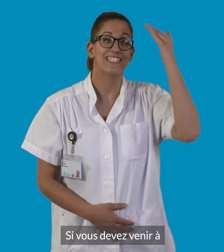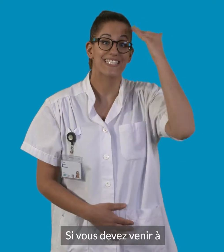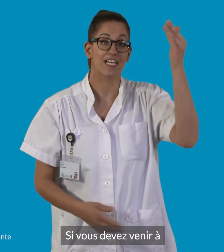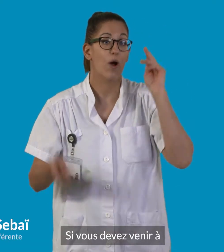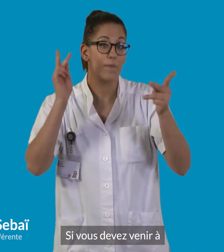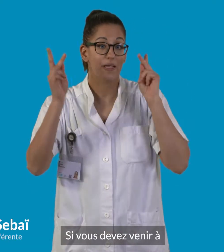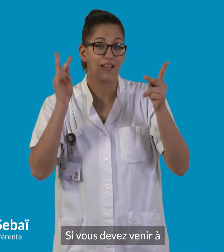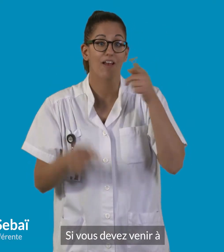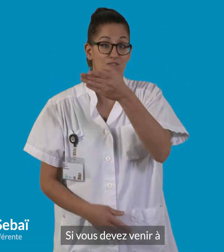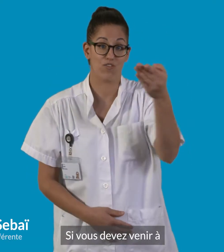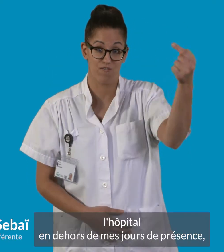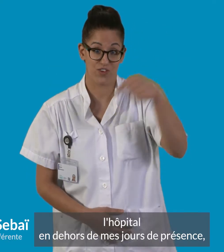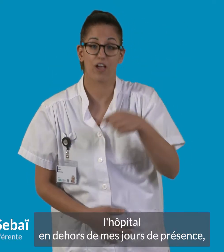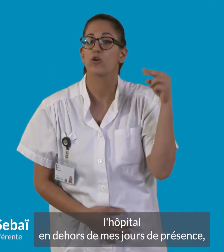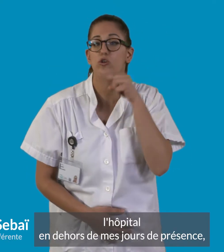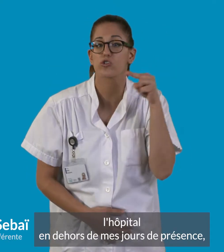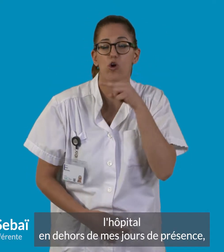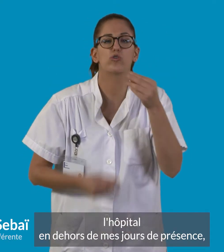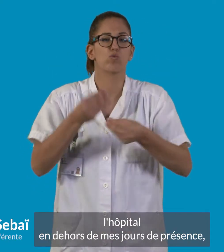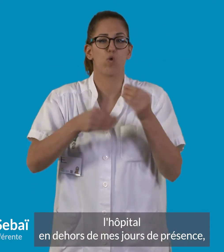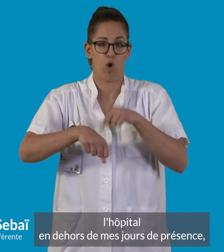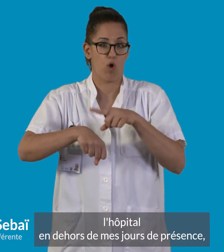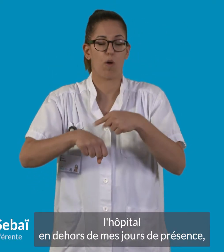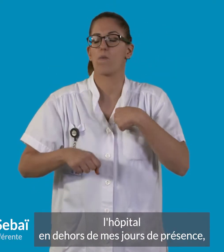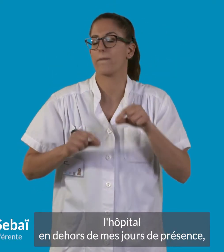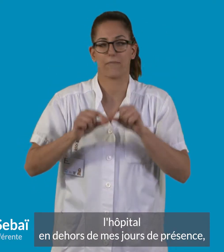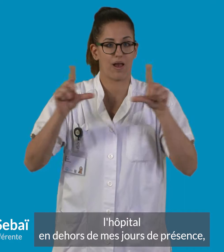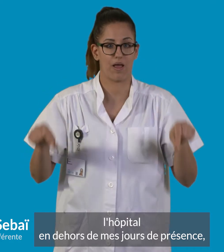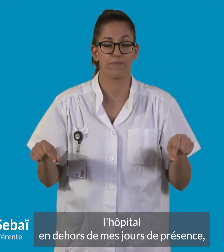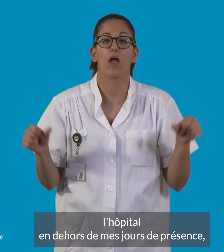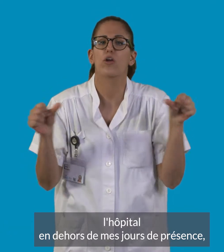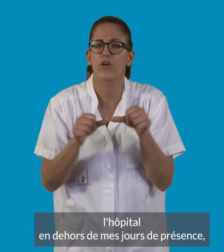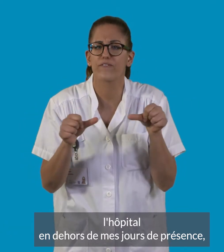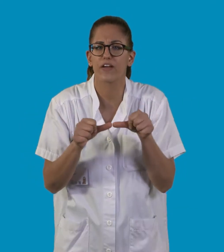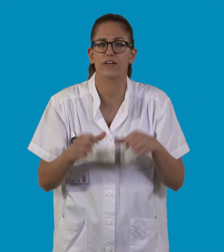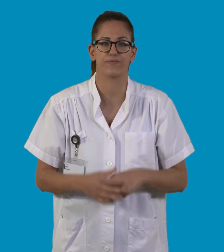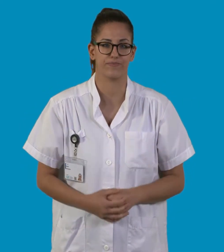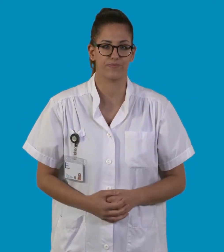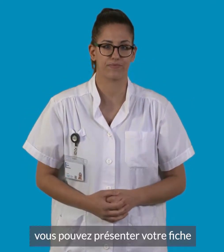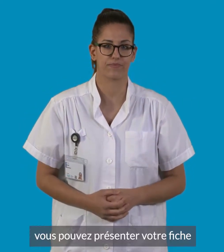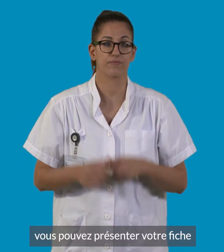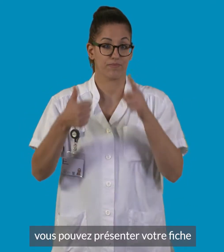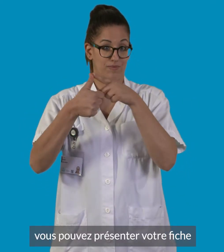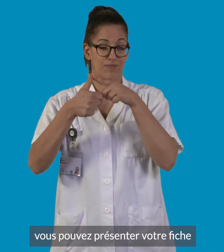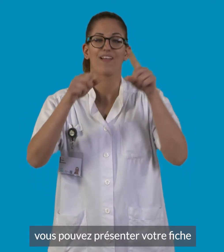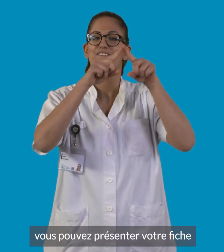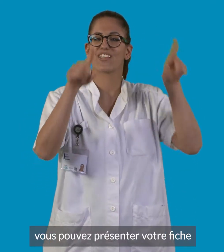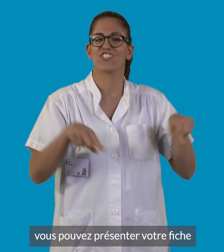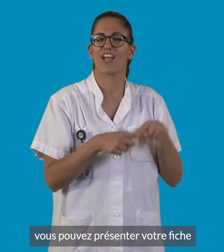Si vous devez venir à l'hôpital en dehors de mes jours de présence, vous pouvez